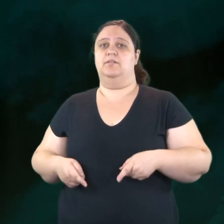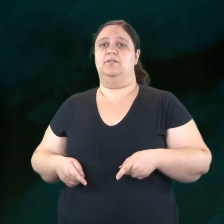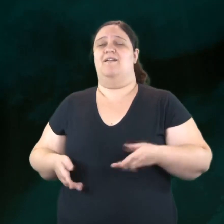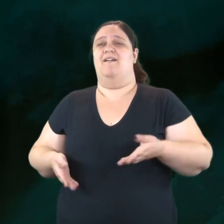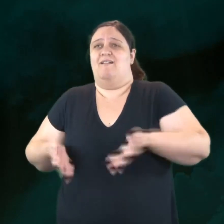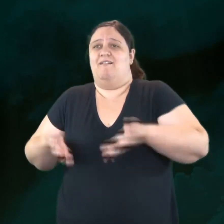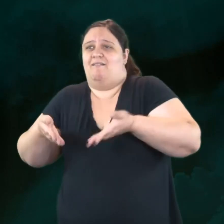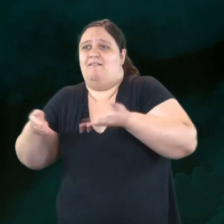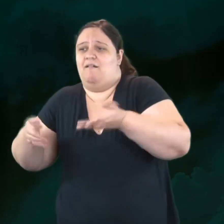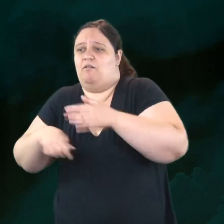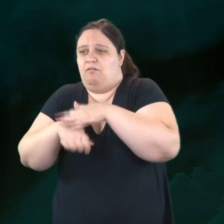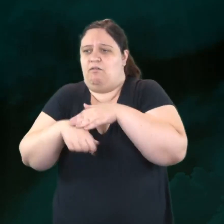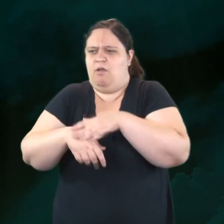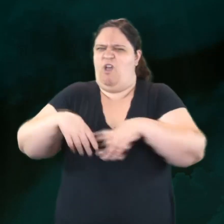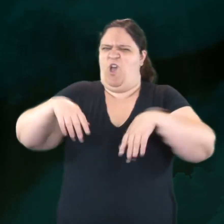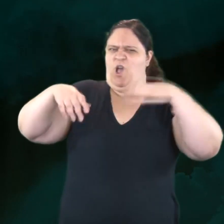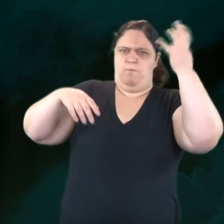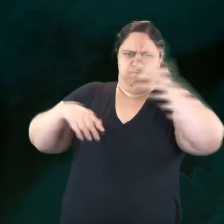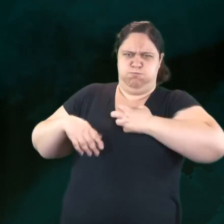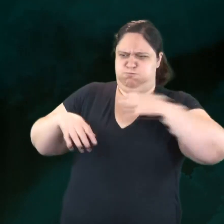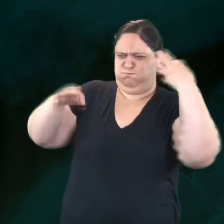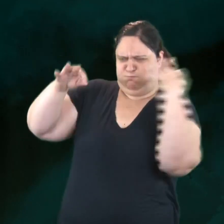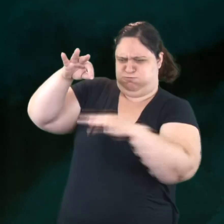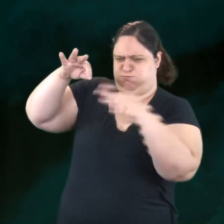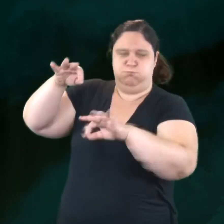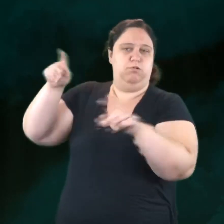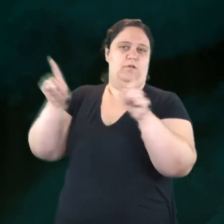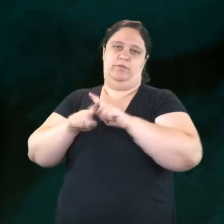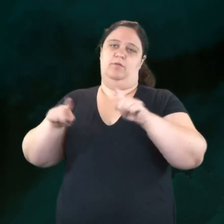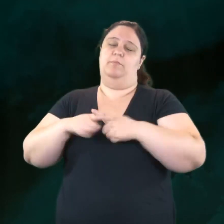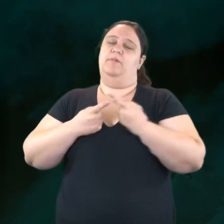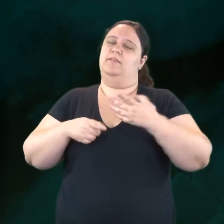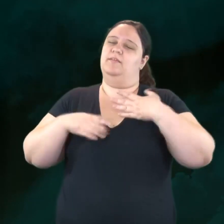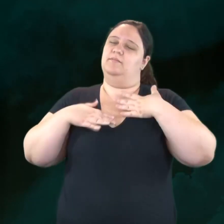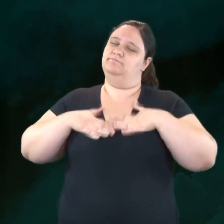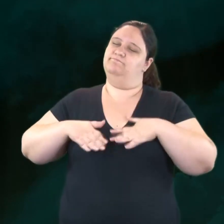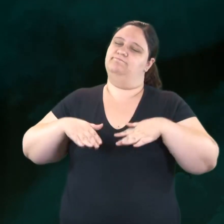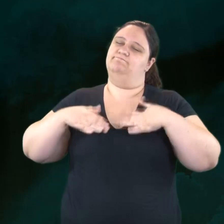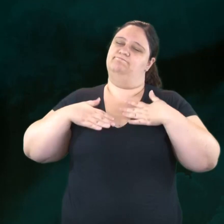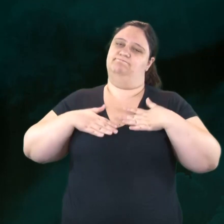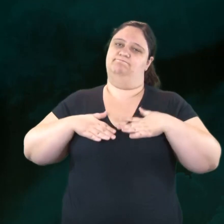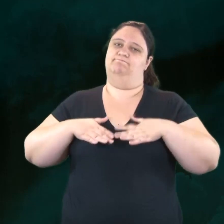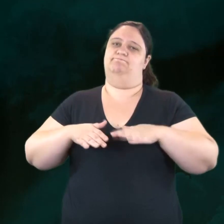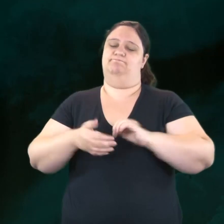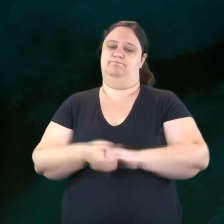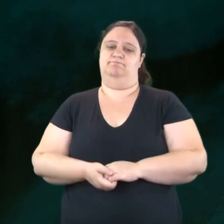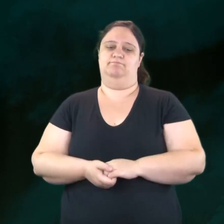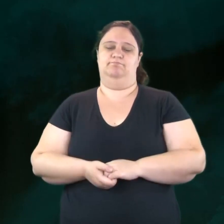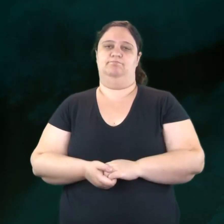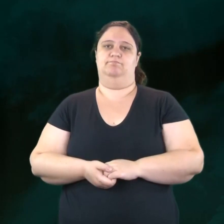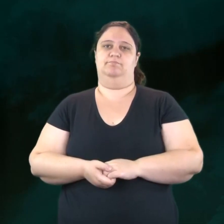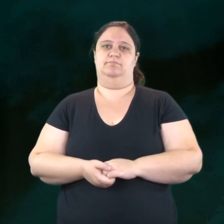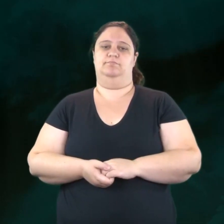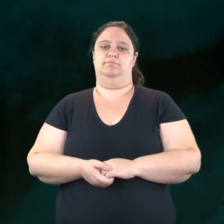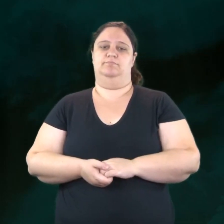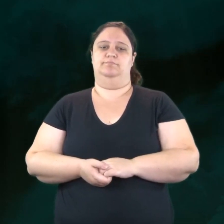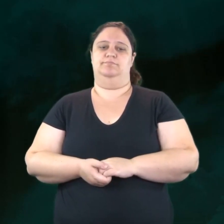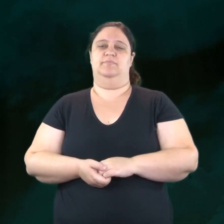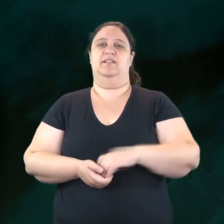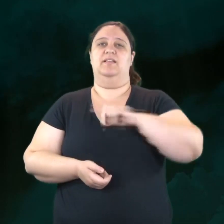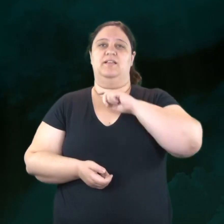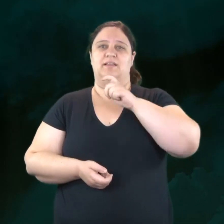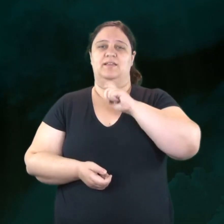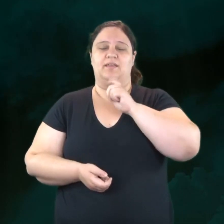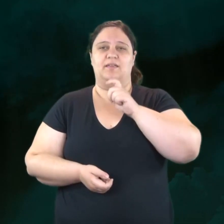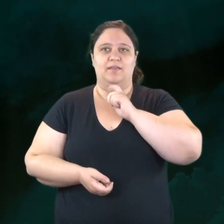é com chicotadas, né? Mas é com longanimidade. E ninguém retribua, né, a ninguém mal por